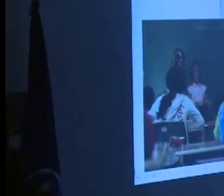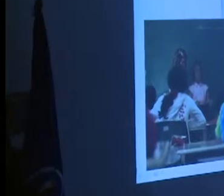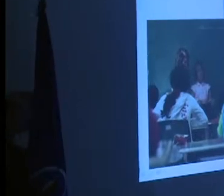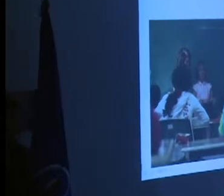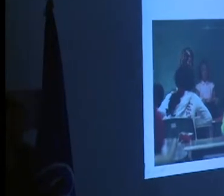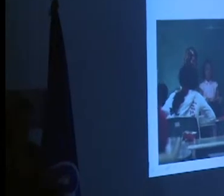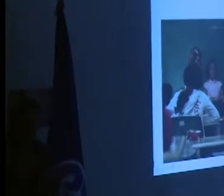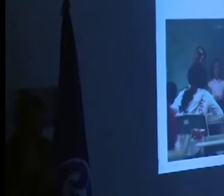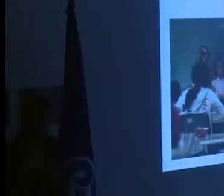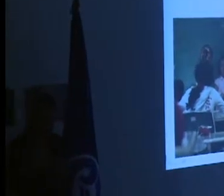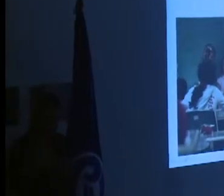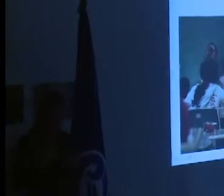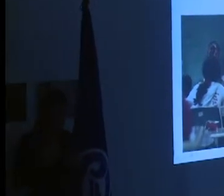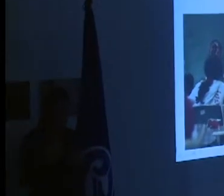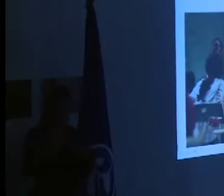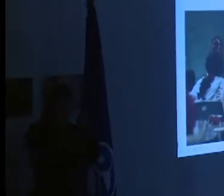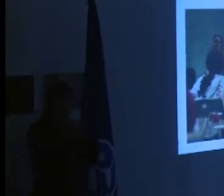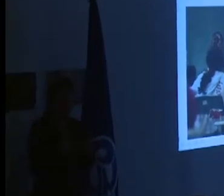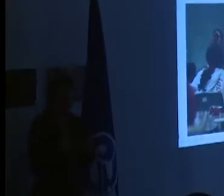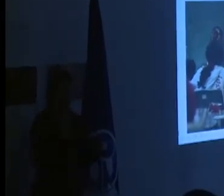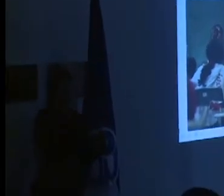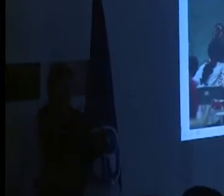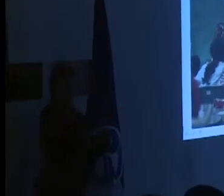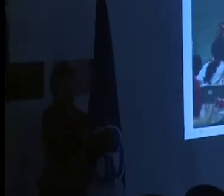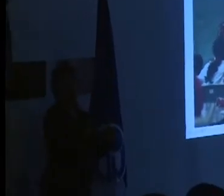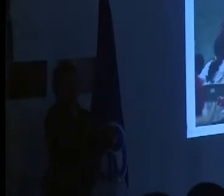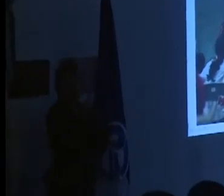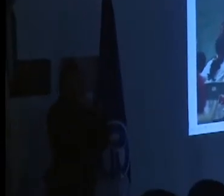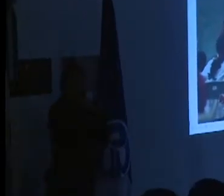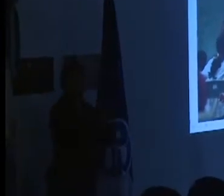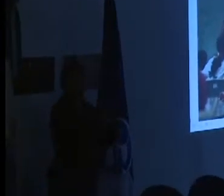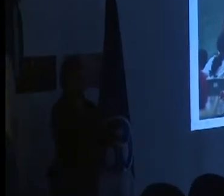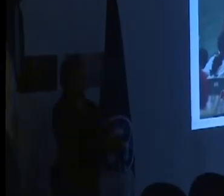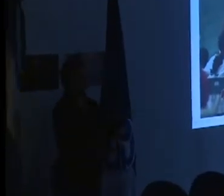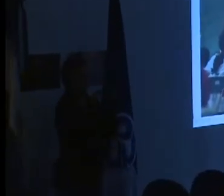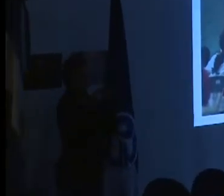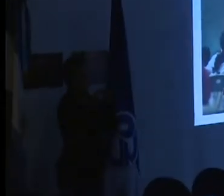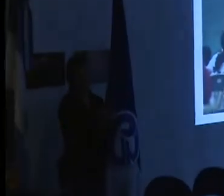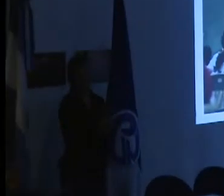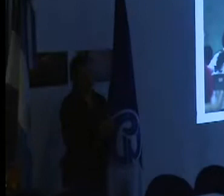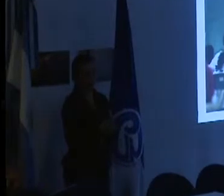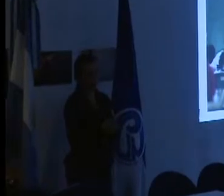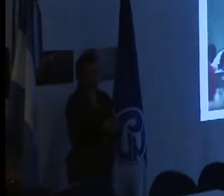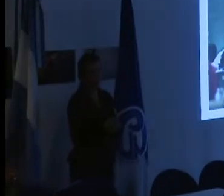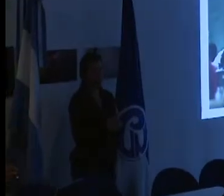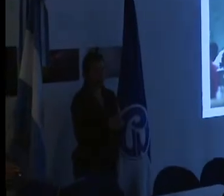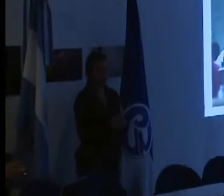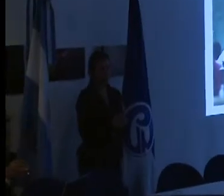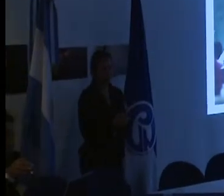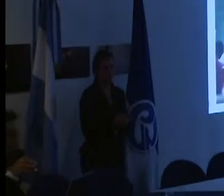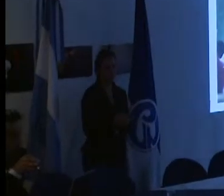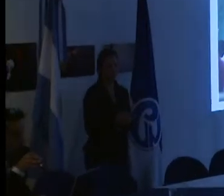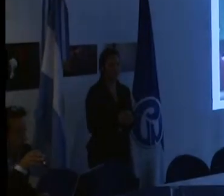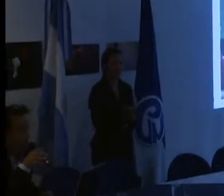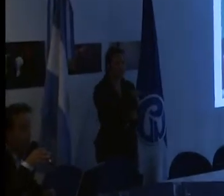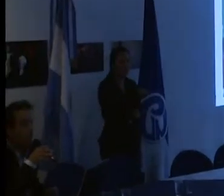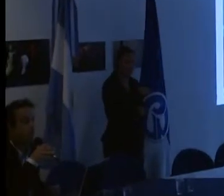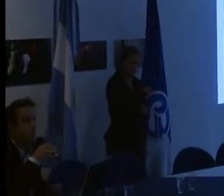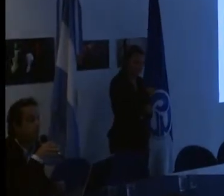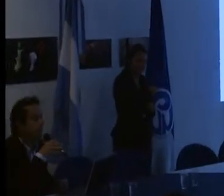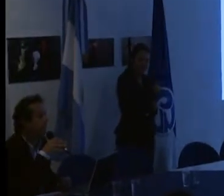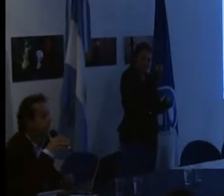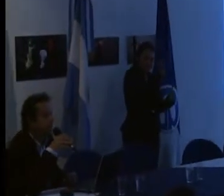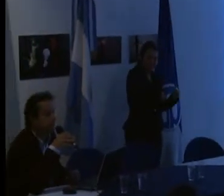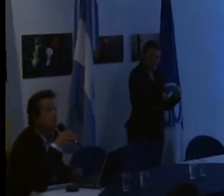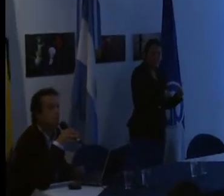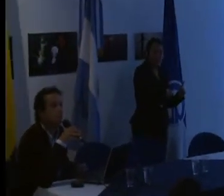con una discapacidad un rol socialmente valorizado esto requiere volver a pensar